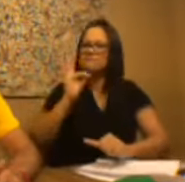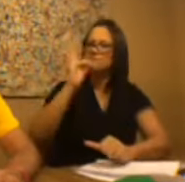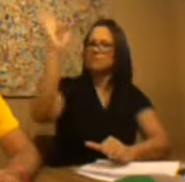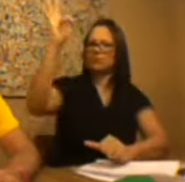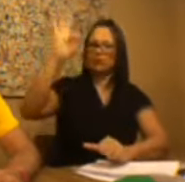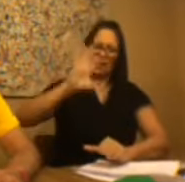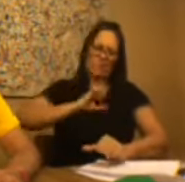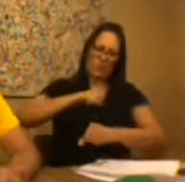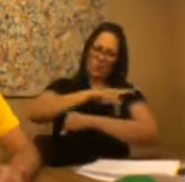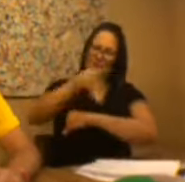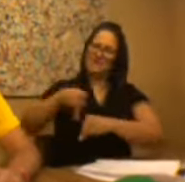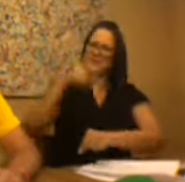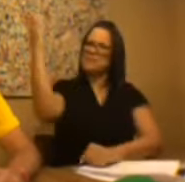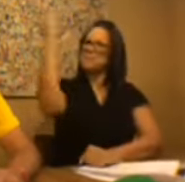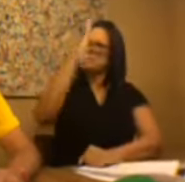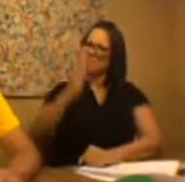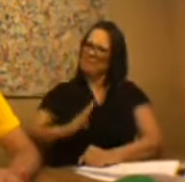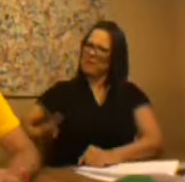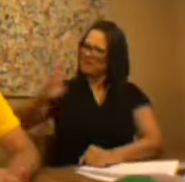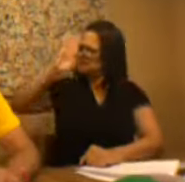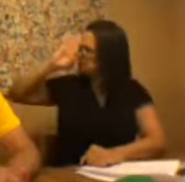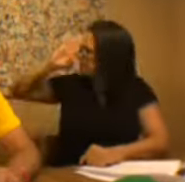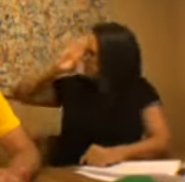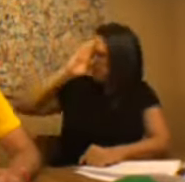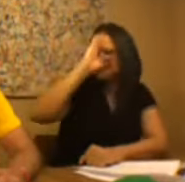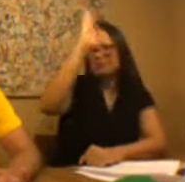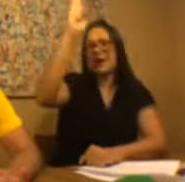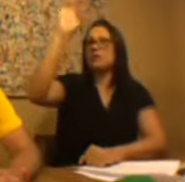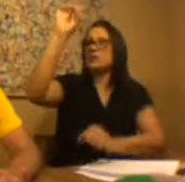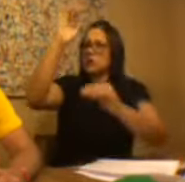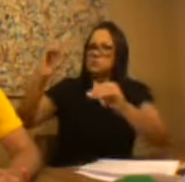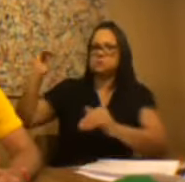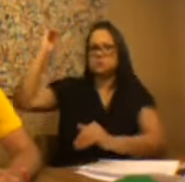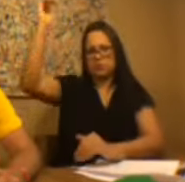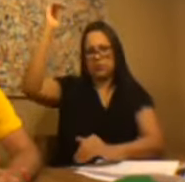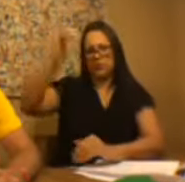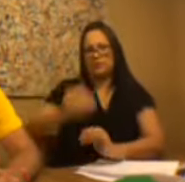querida pátria brasil acima de tudo deus acima de 12